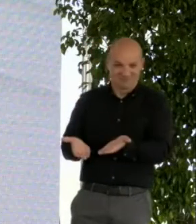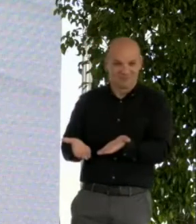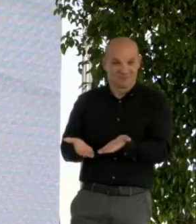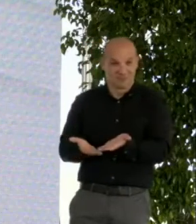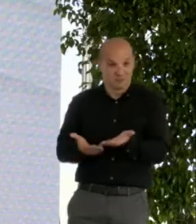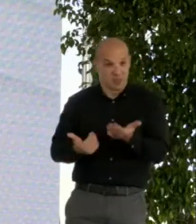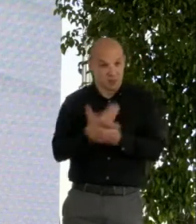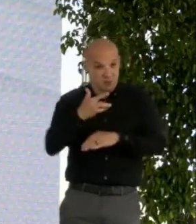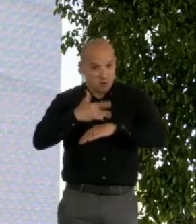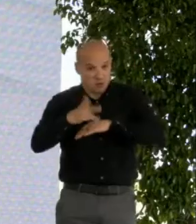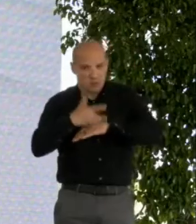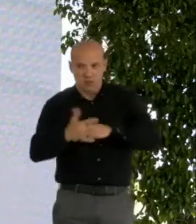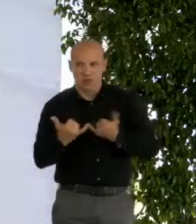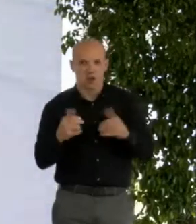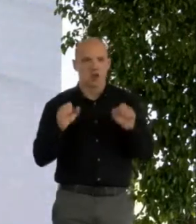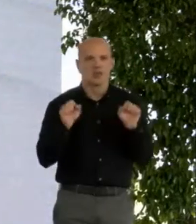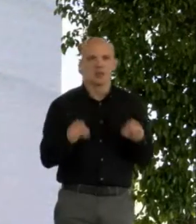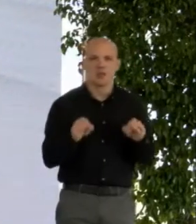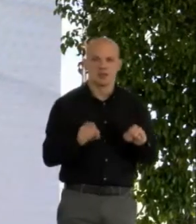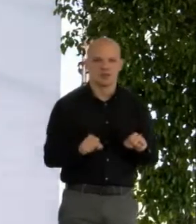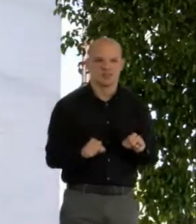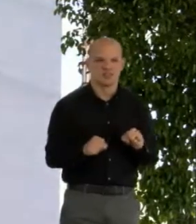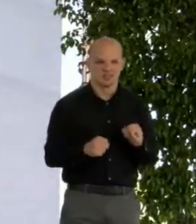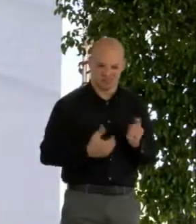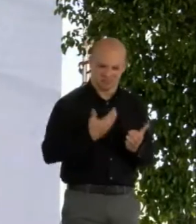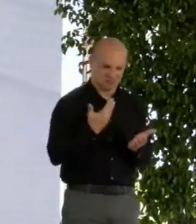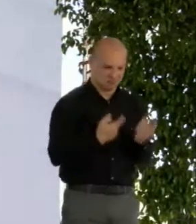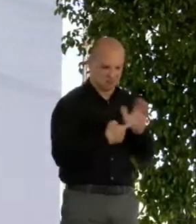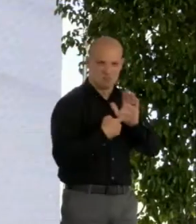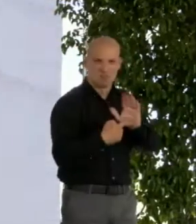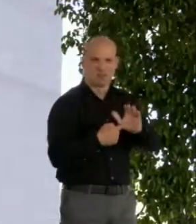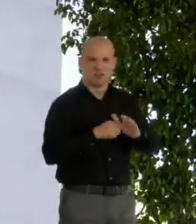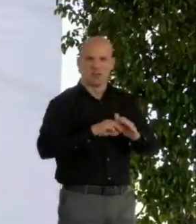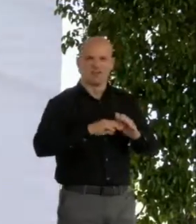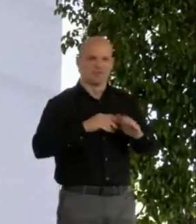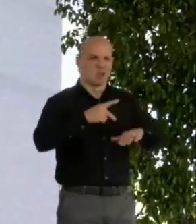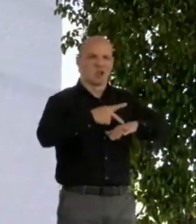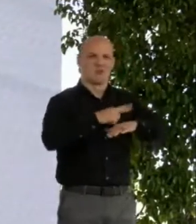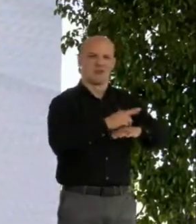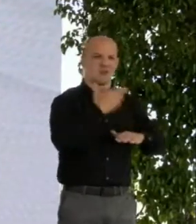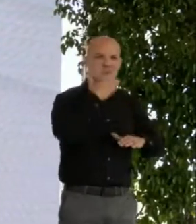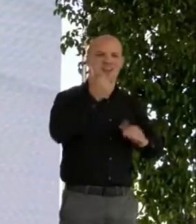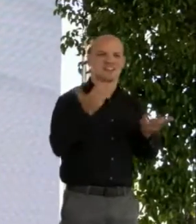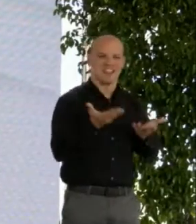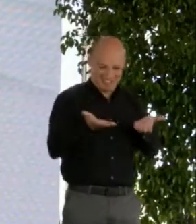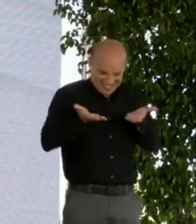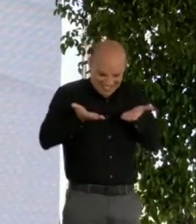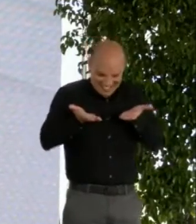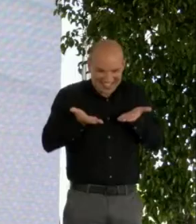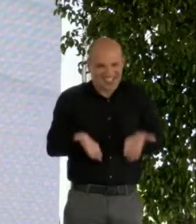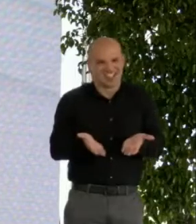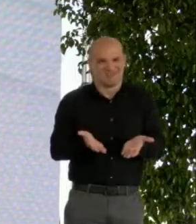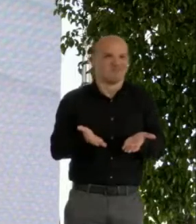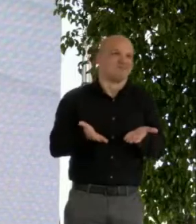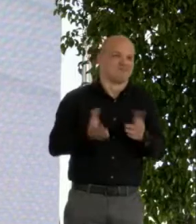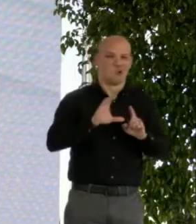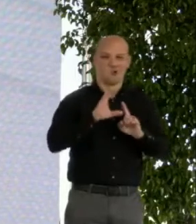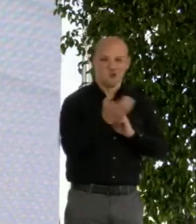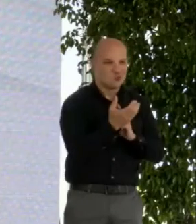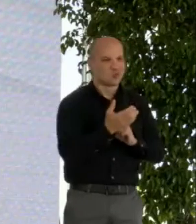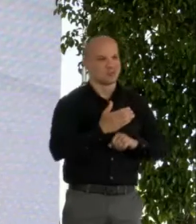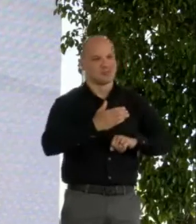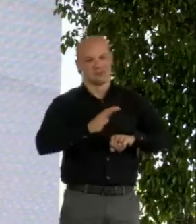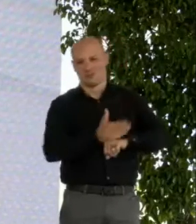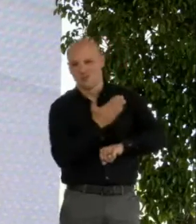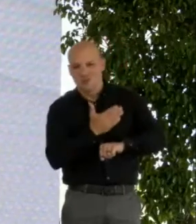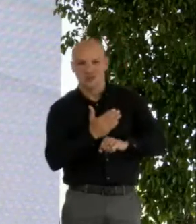espacio tendrá la capacidad de destacar todo lo que hace brillar a Puerto Rico ante el mundo, como nuestra cultura, música,